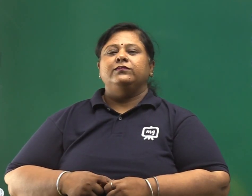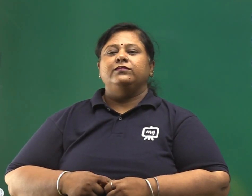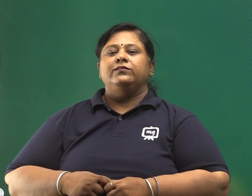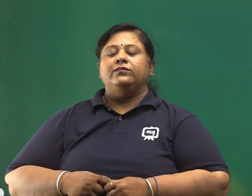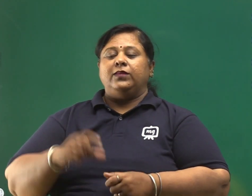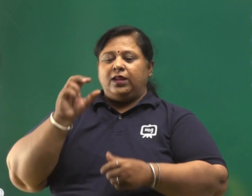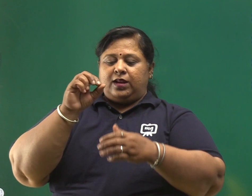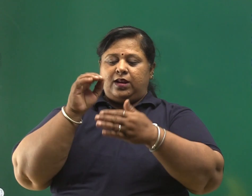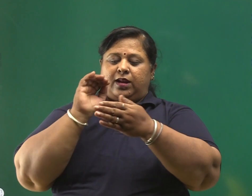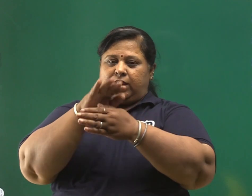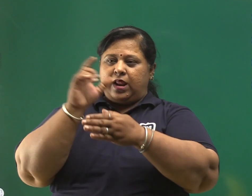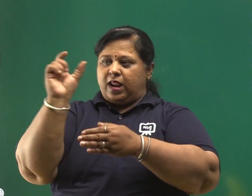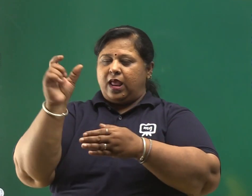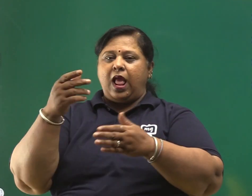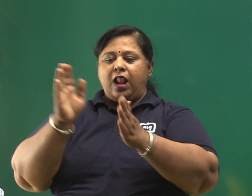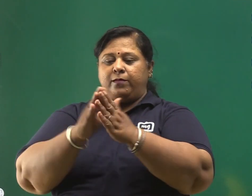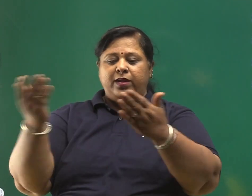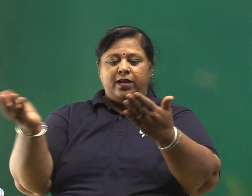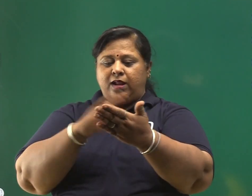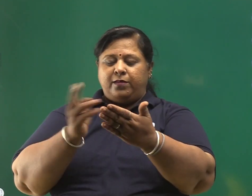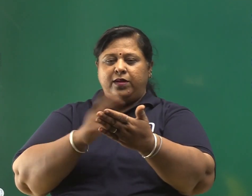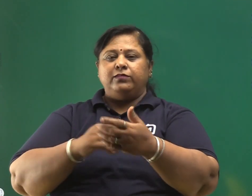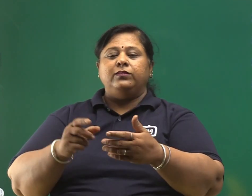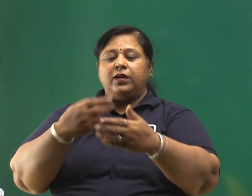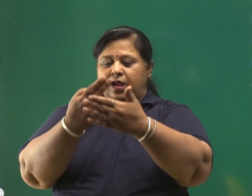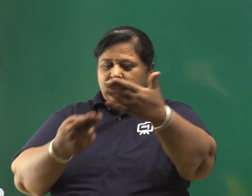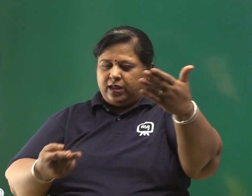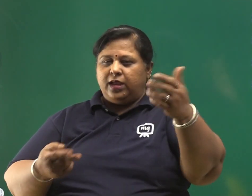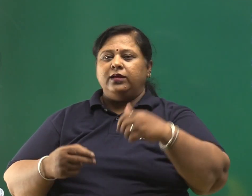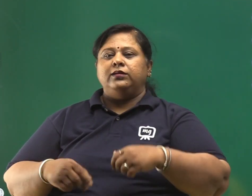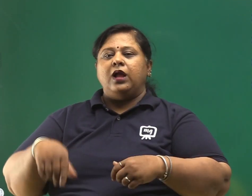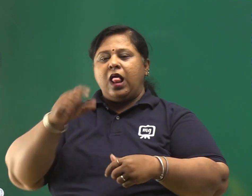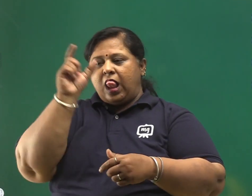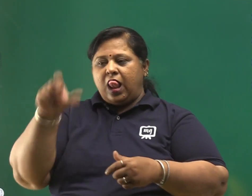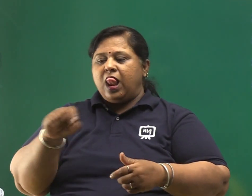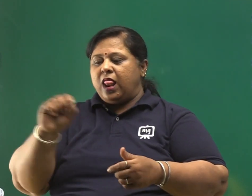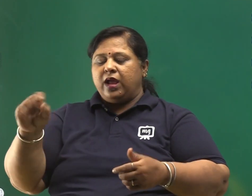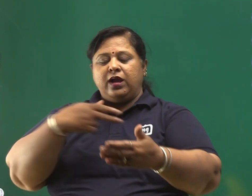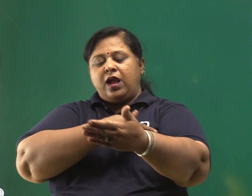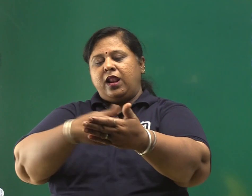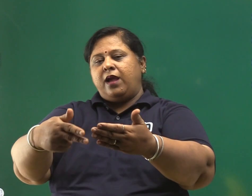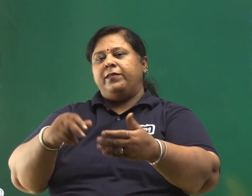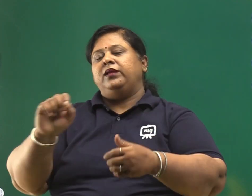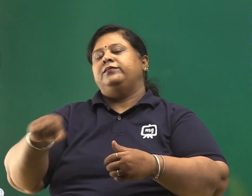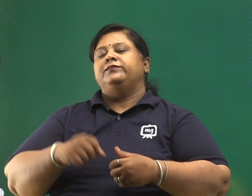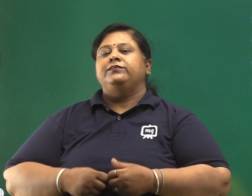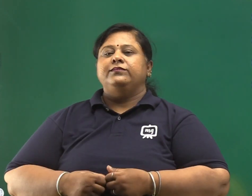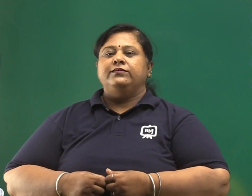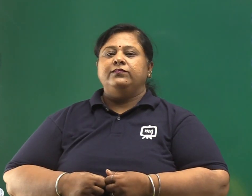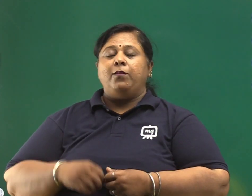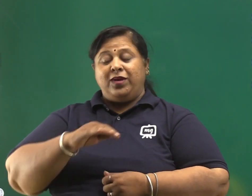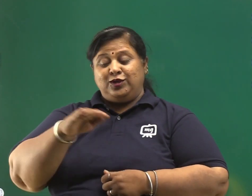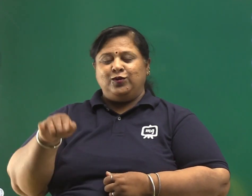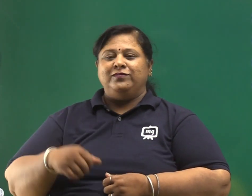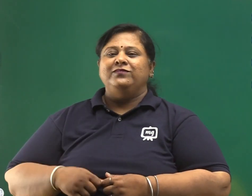टिकट एल्बम कहानी के लेखक का नाम है।